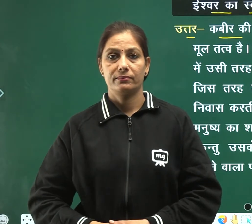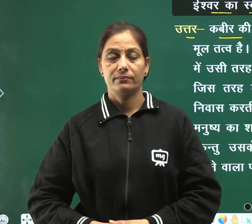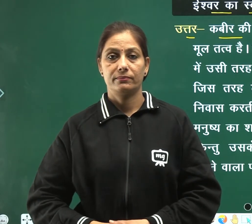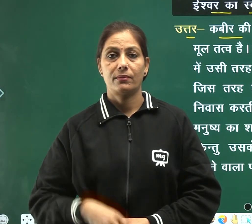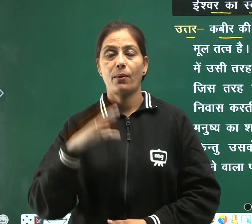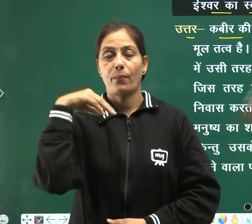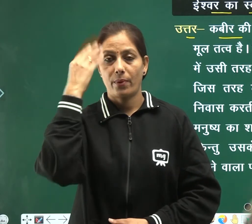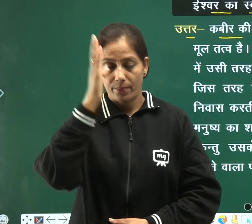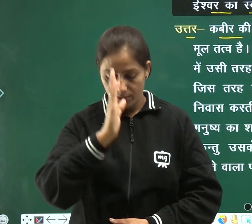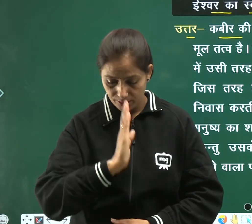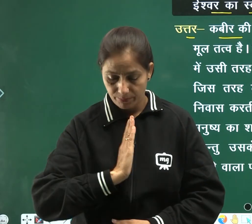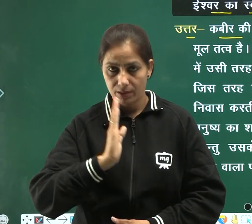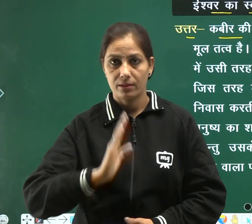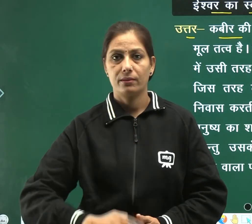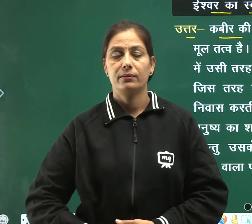परमात्मा